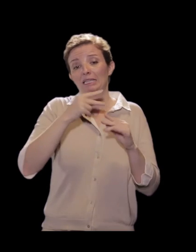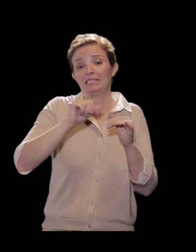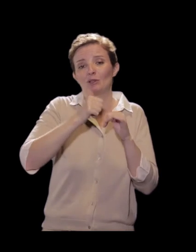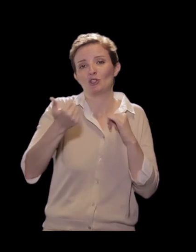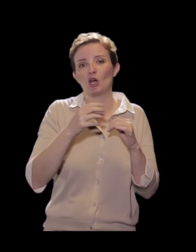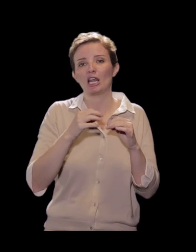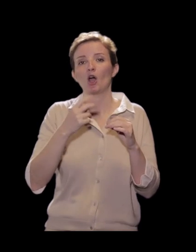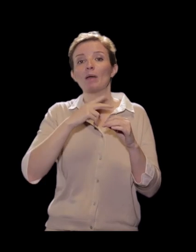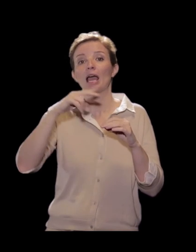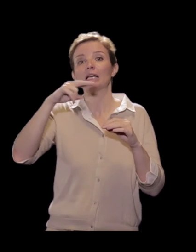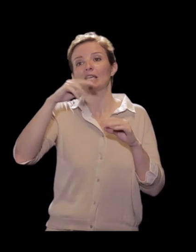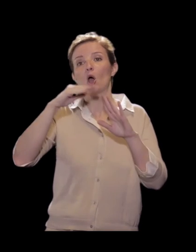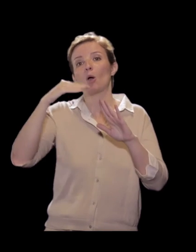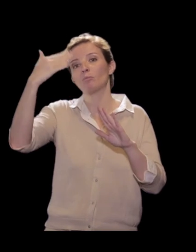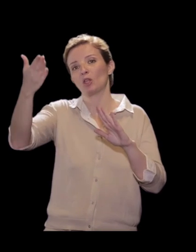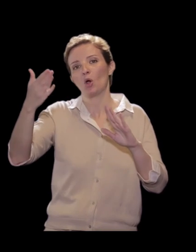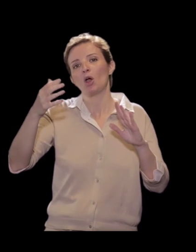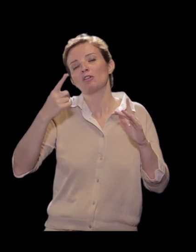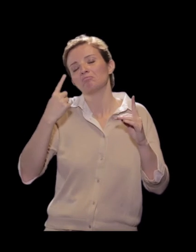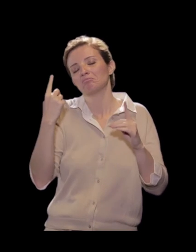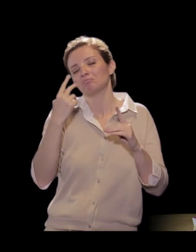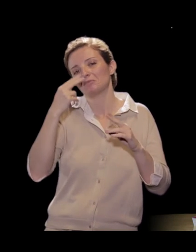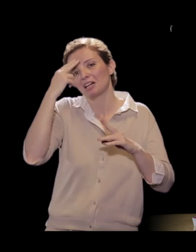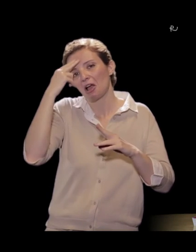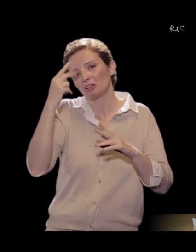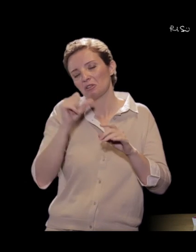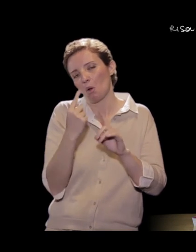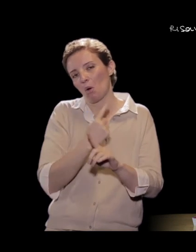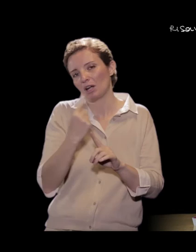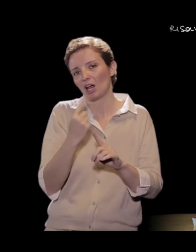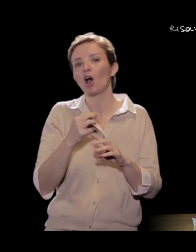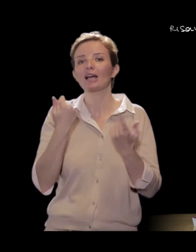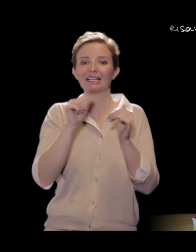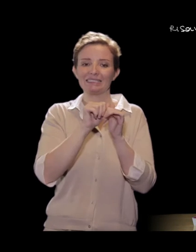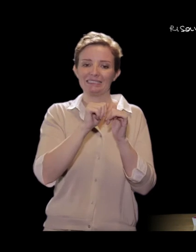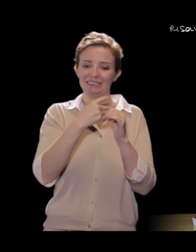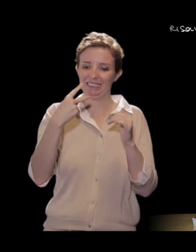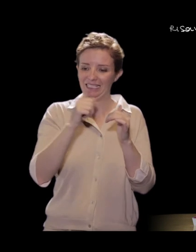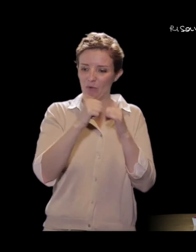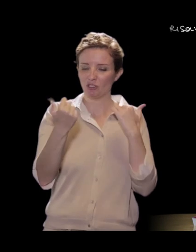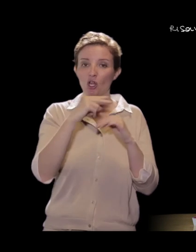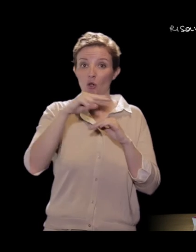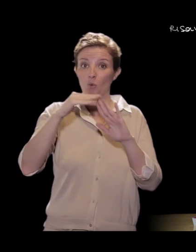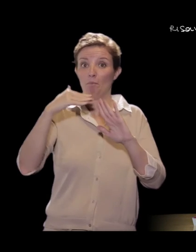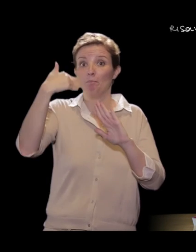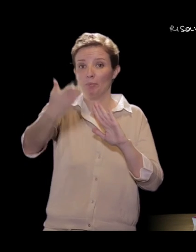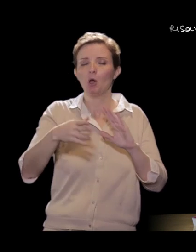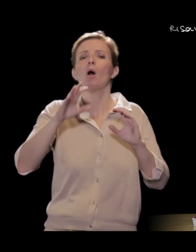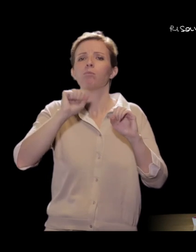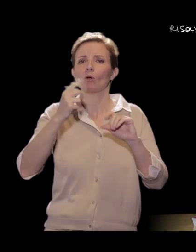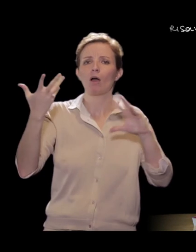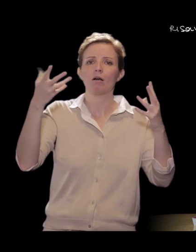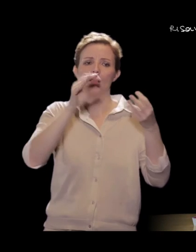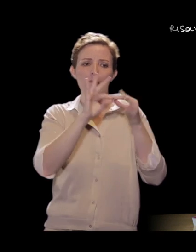riguarda lo studio delle disequazioni di grado superiore al secondo a ricordare che un una disequazione di grado superiore al secondo può essere